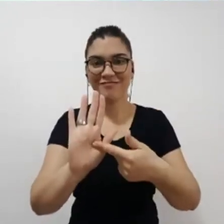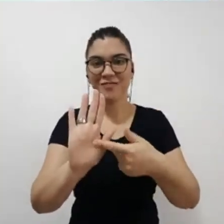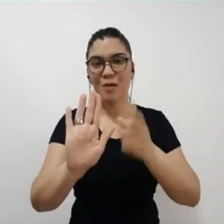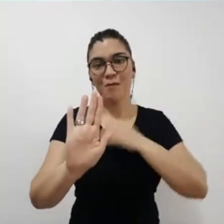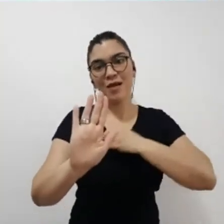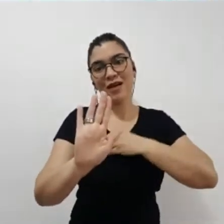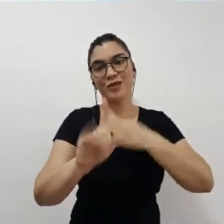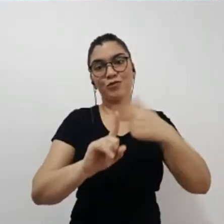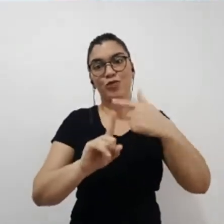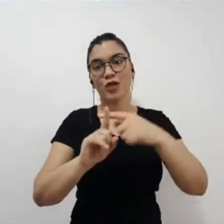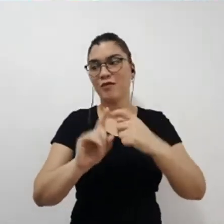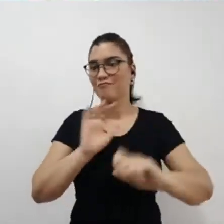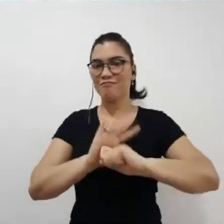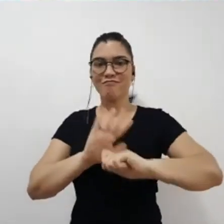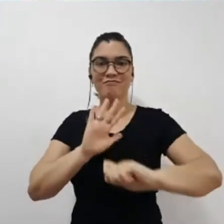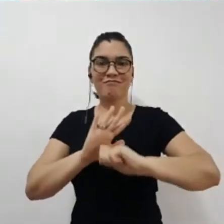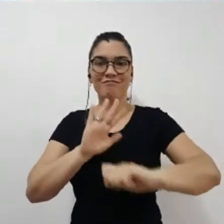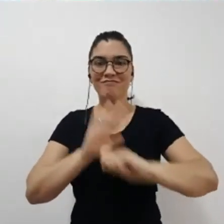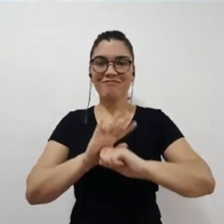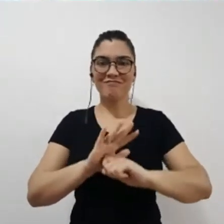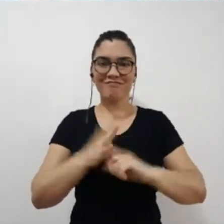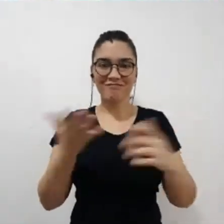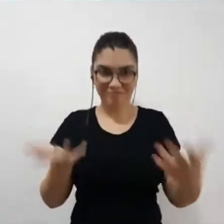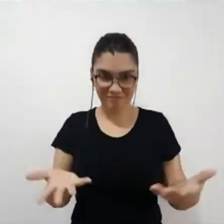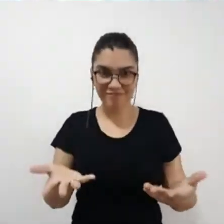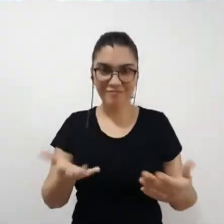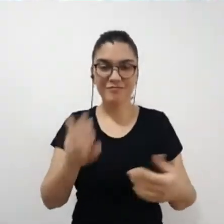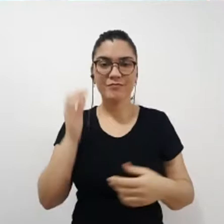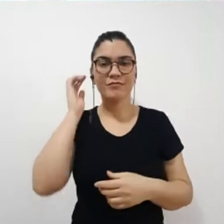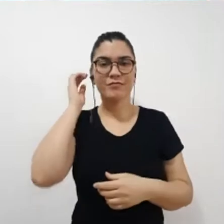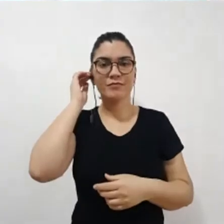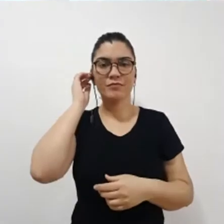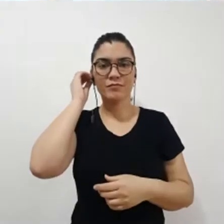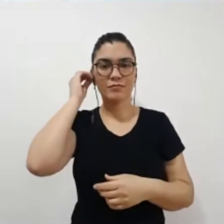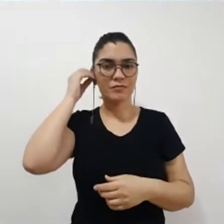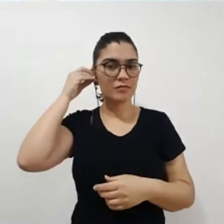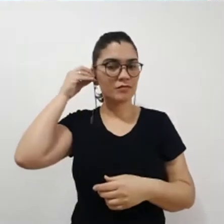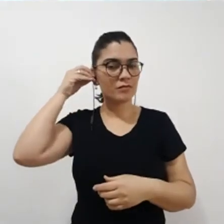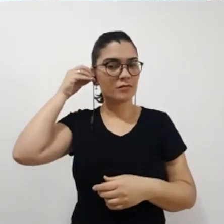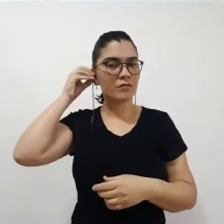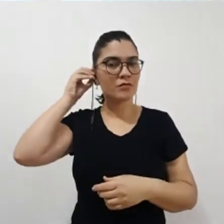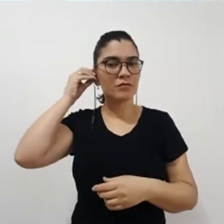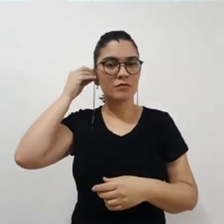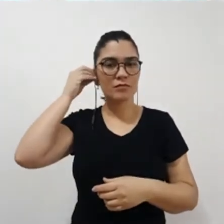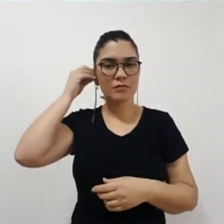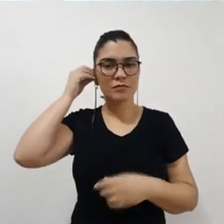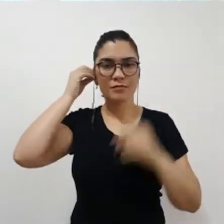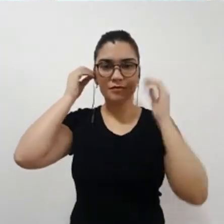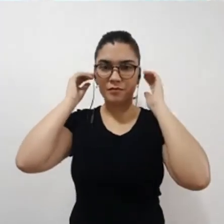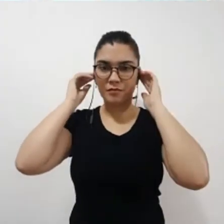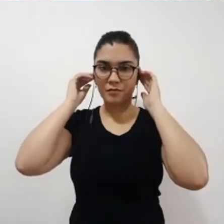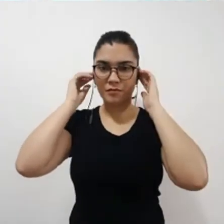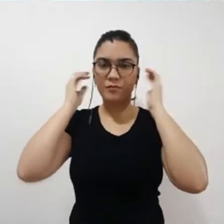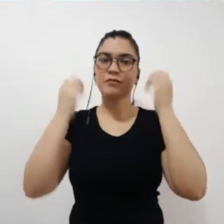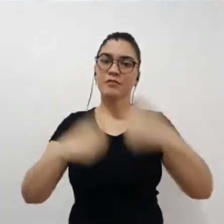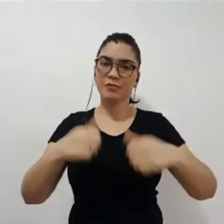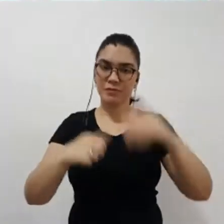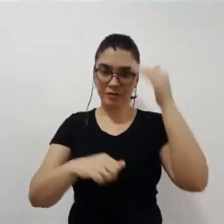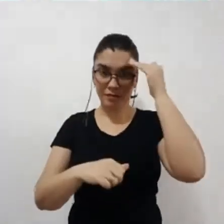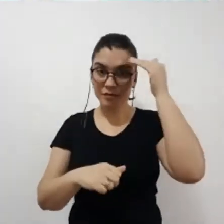Então, meu irmão, entenda uma coisa. Deus nos colocou em provação,